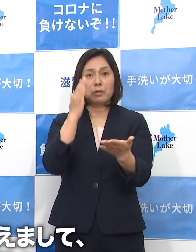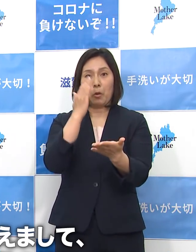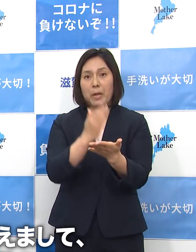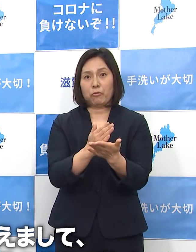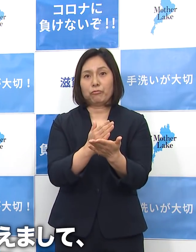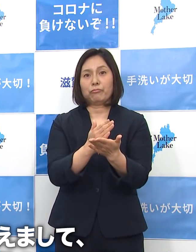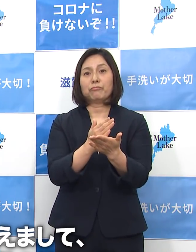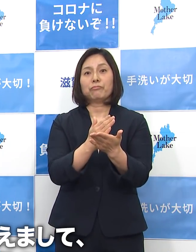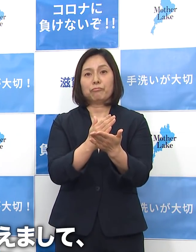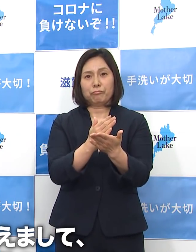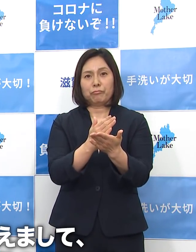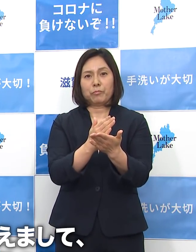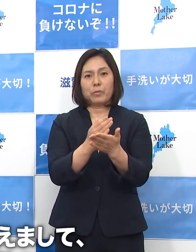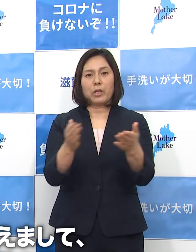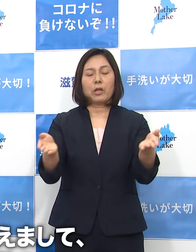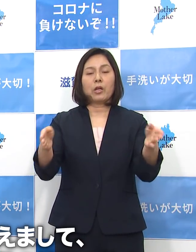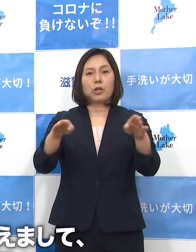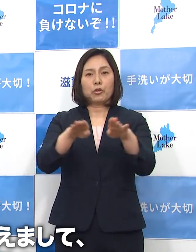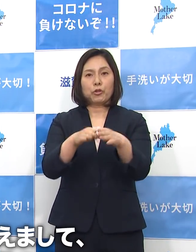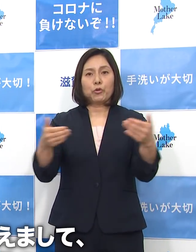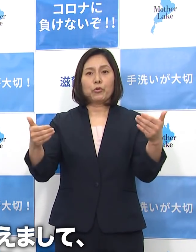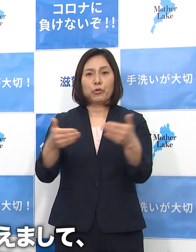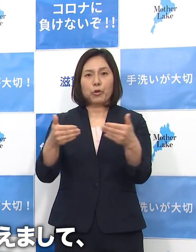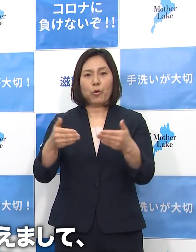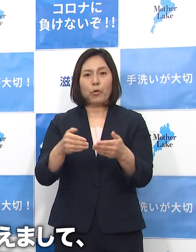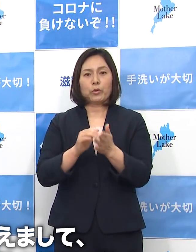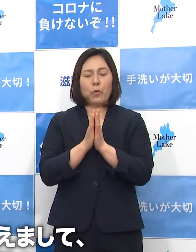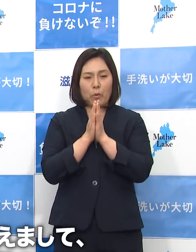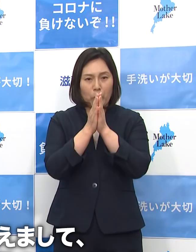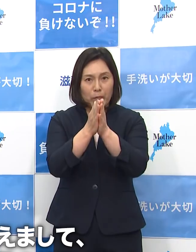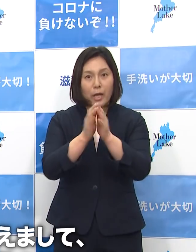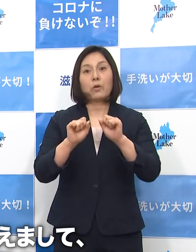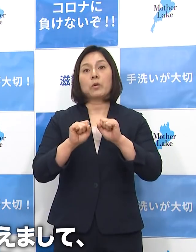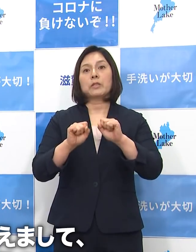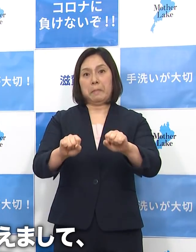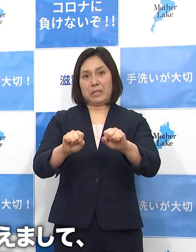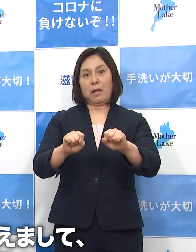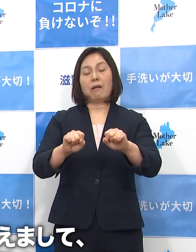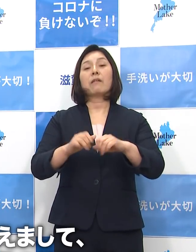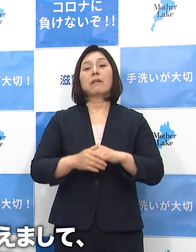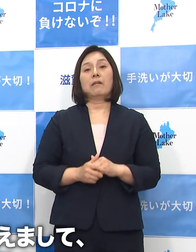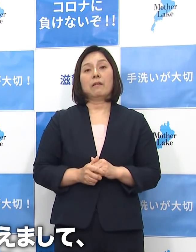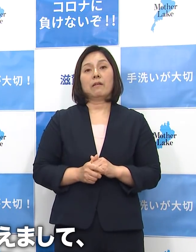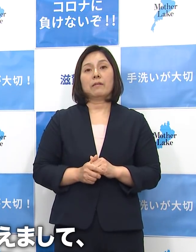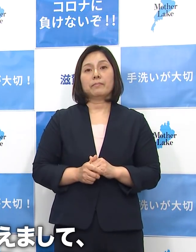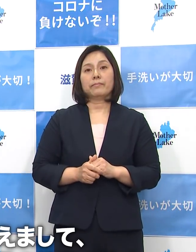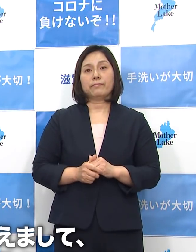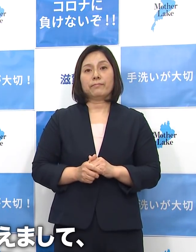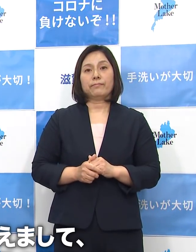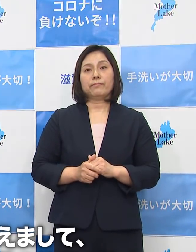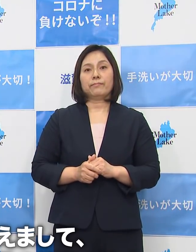すなわち休業の要請をさせていただくことといたしました